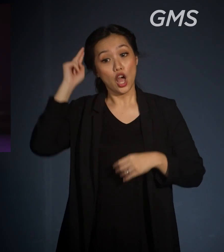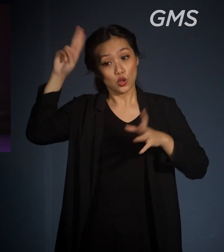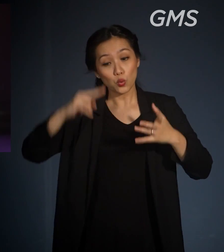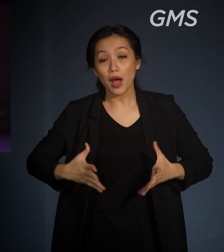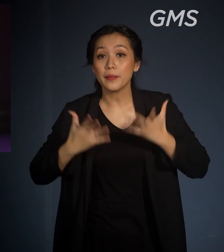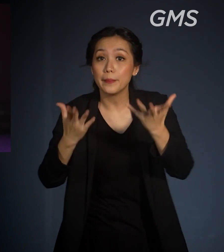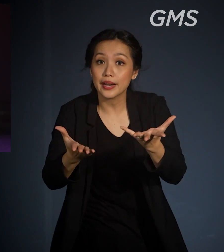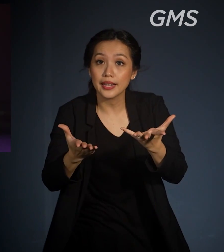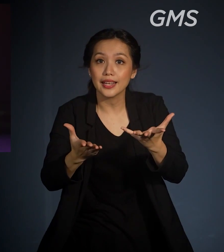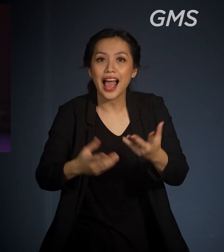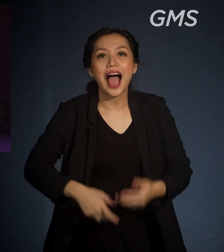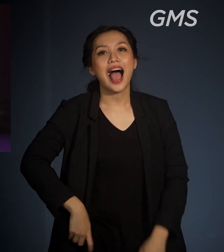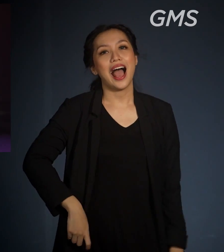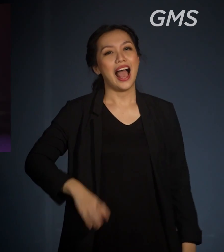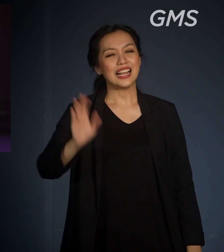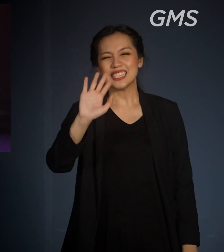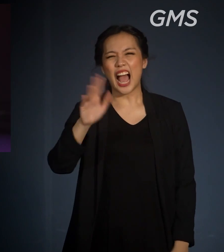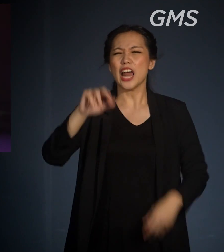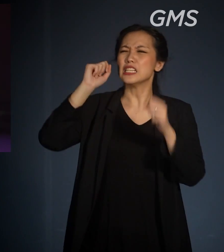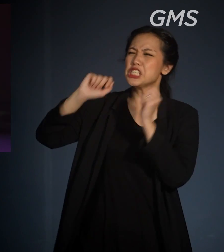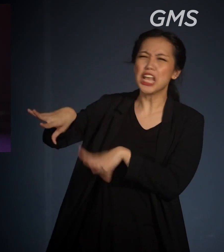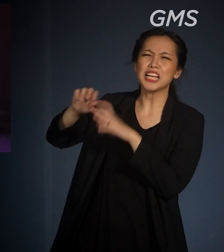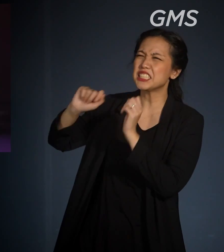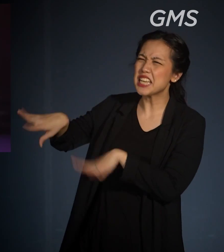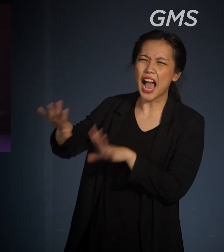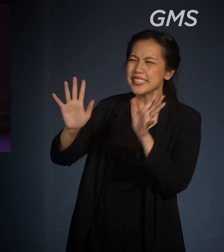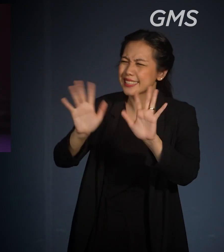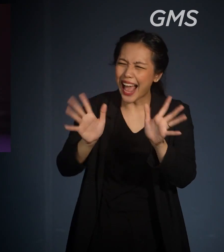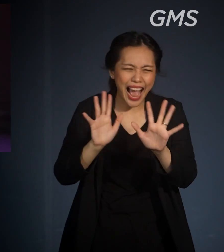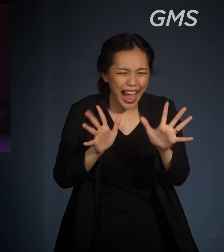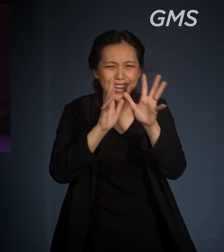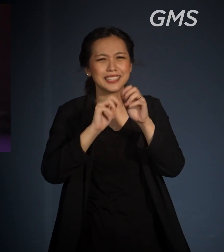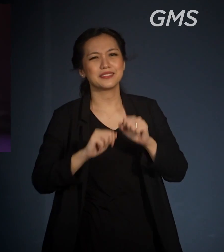hidupnya itu menjadi sia-sia. Saudara, Tuhan